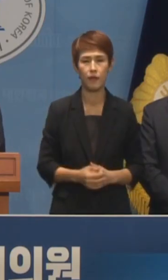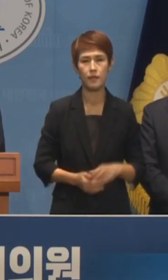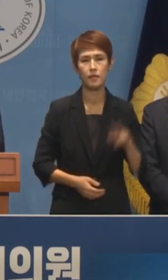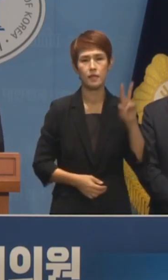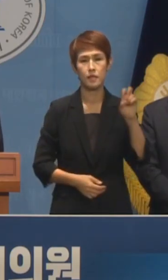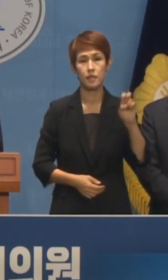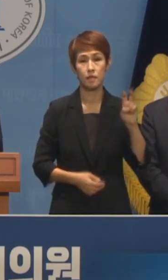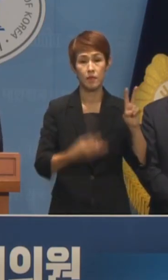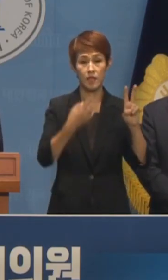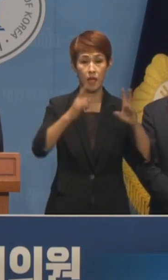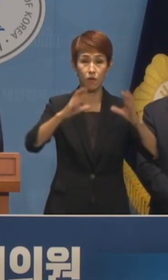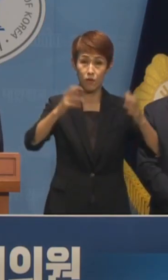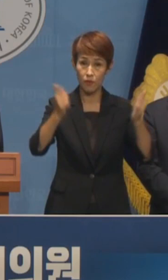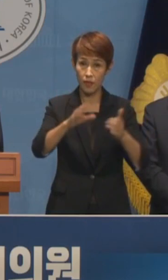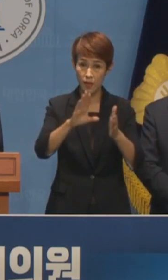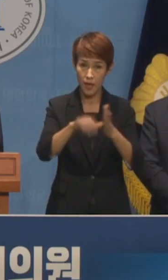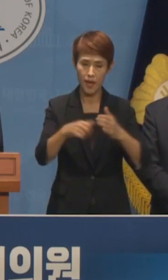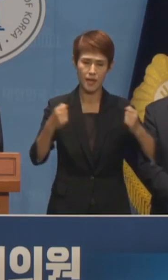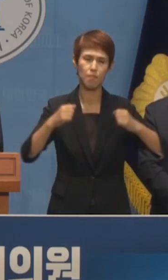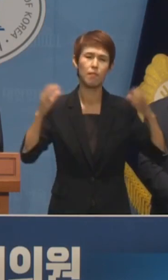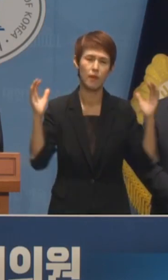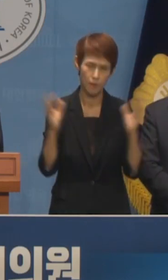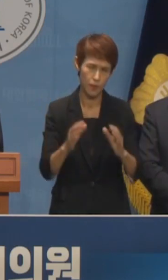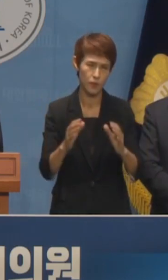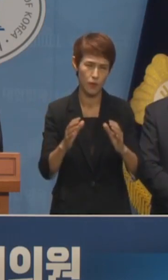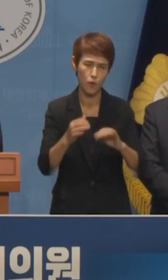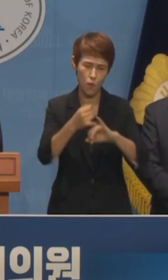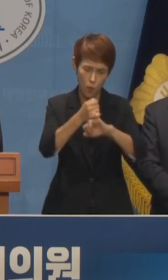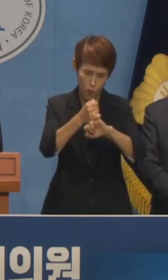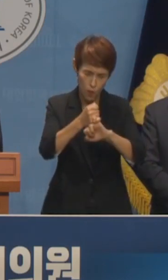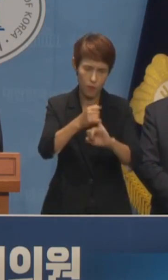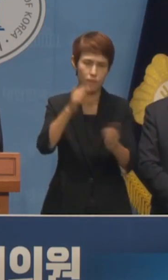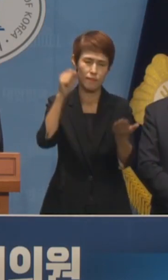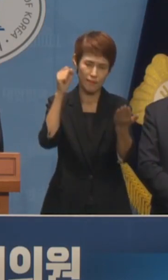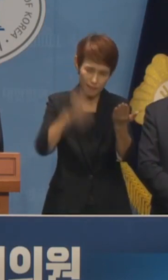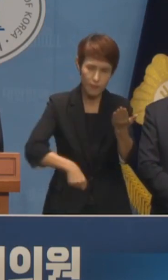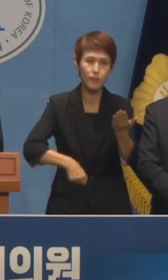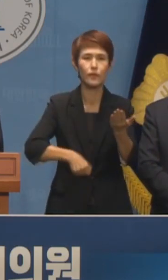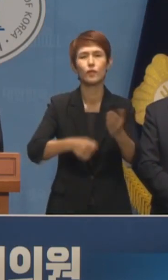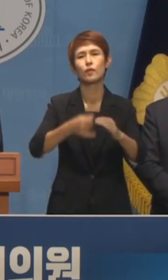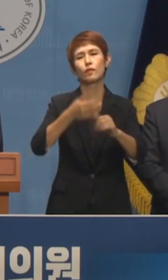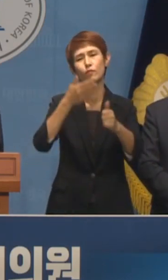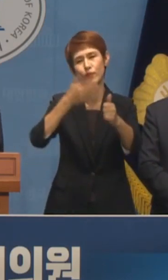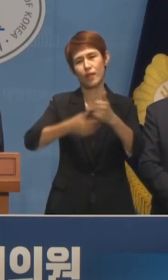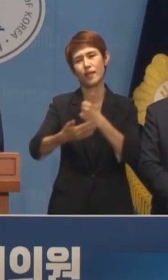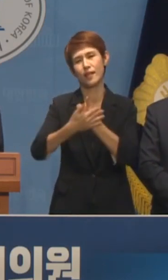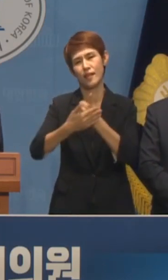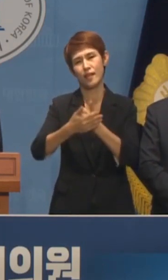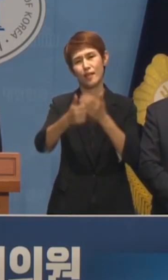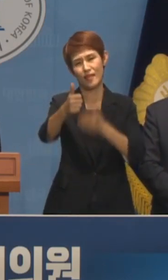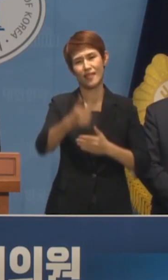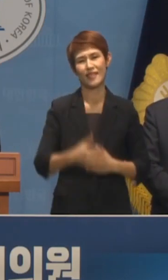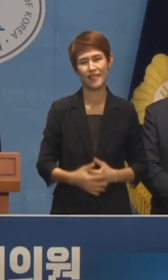국회에서는 함께 힘을 모아서 반드시 통과시킬 수 있도록 협조해 주시기를